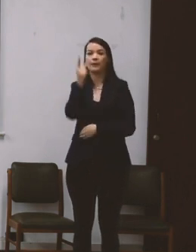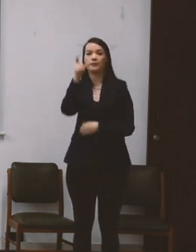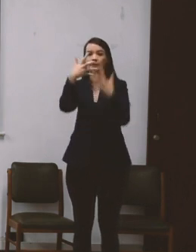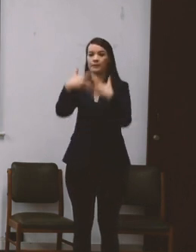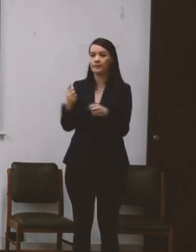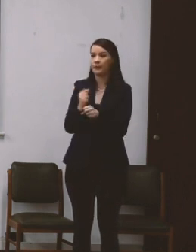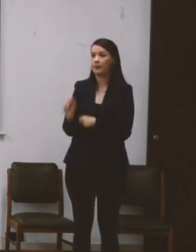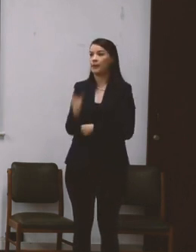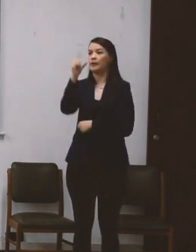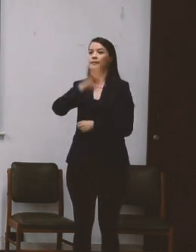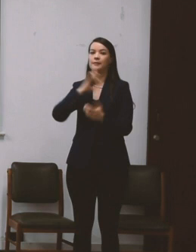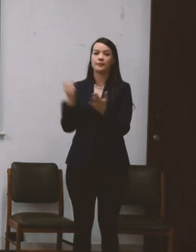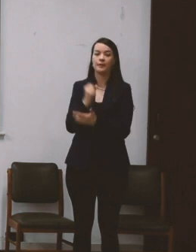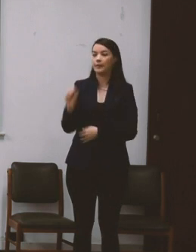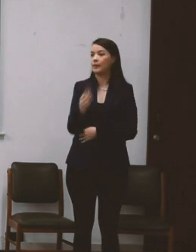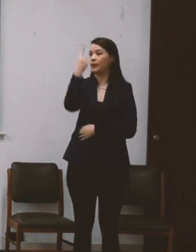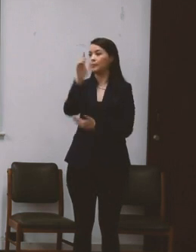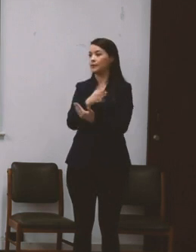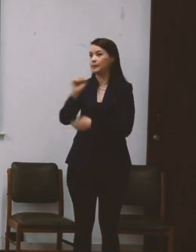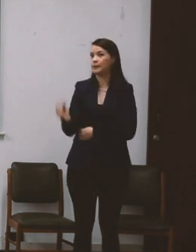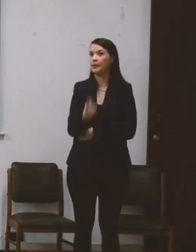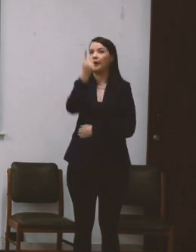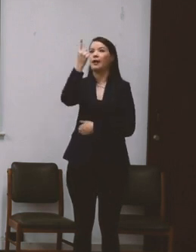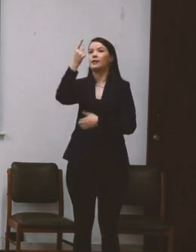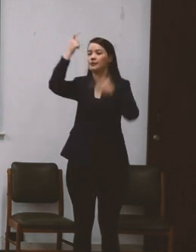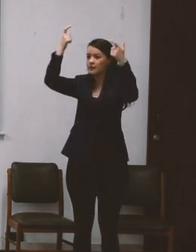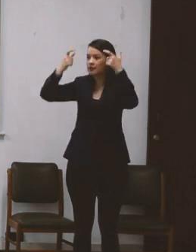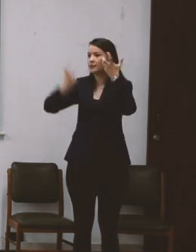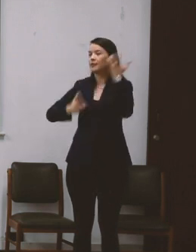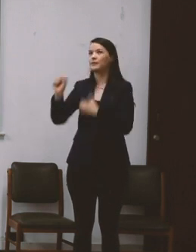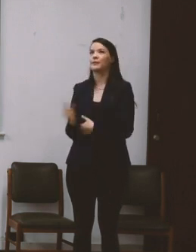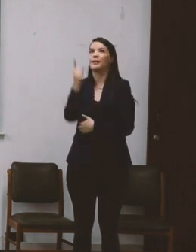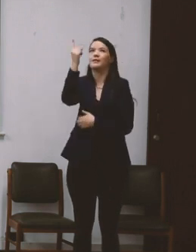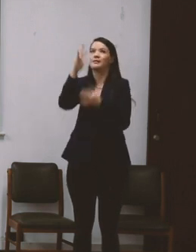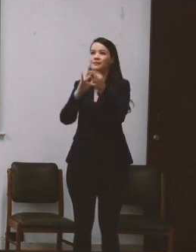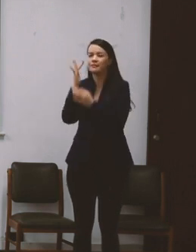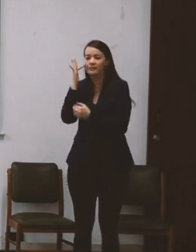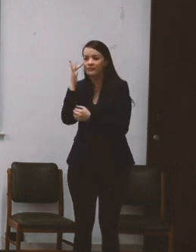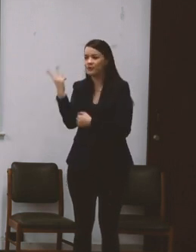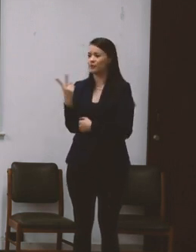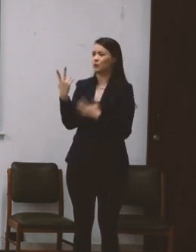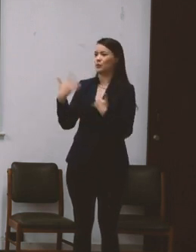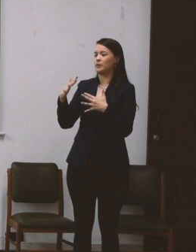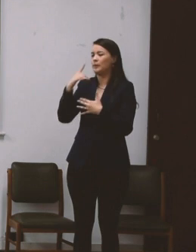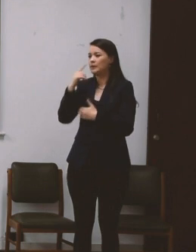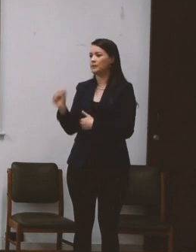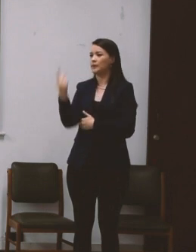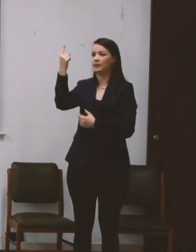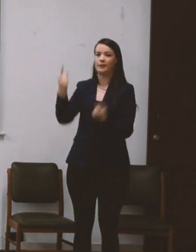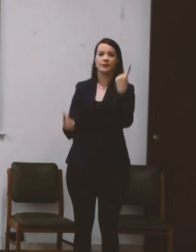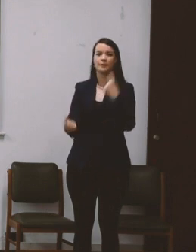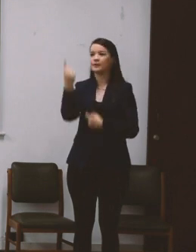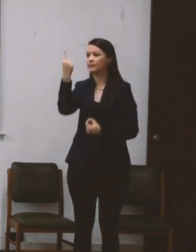primera gimnasta, el primer músico, la primera chef o el primer matrimonio con síndrome de Down. Un conjunto